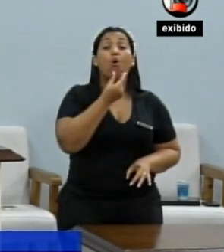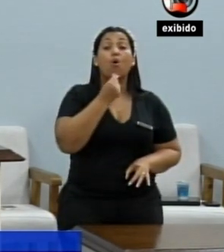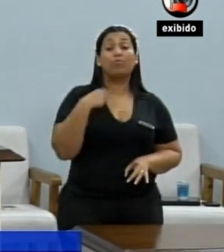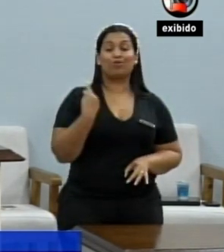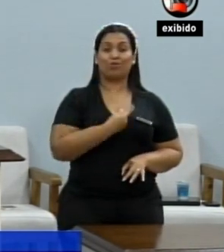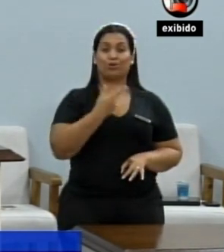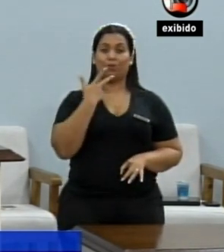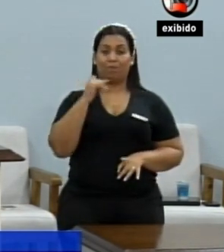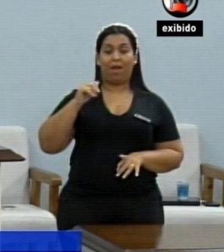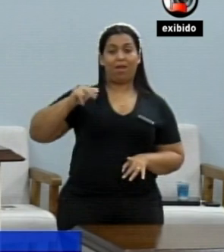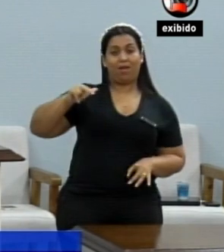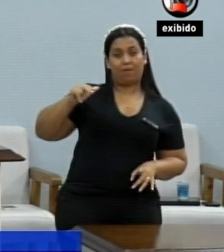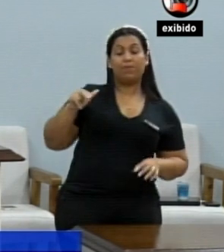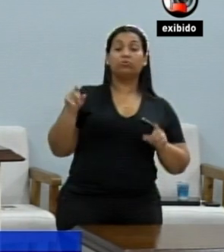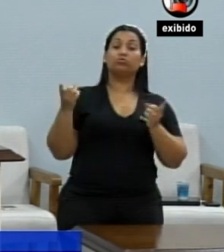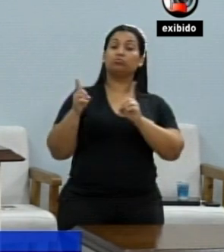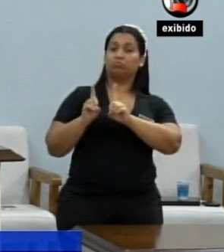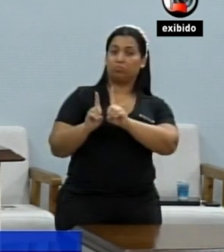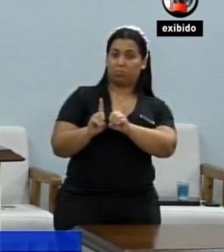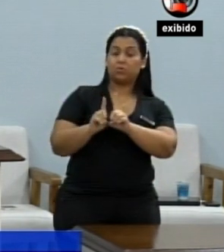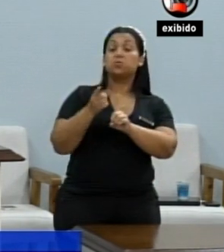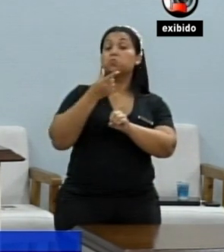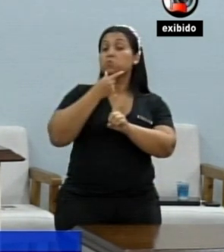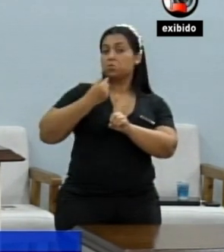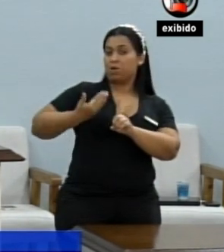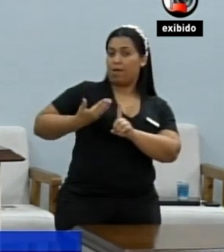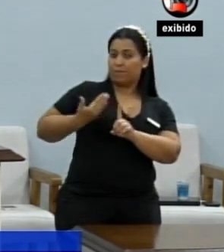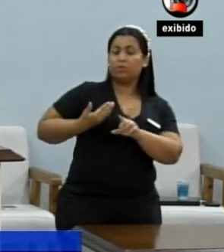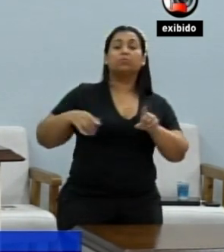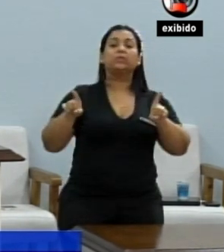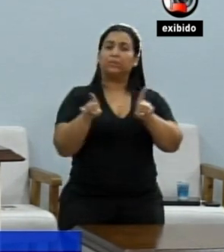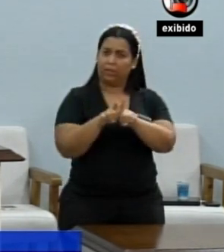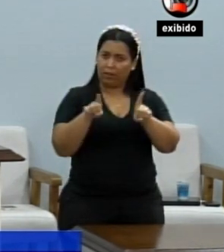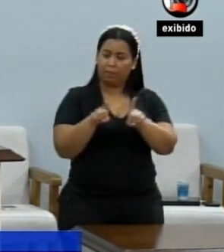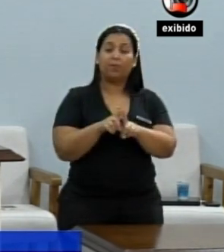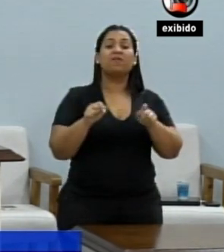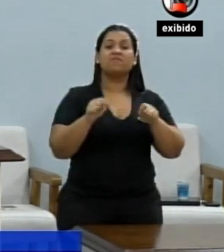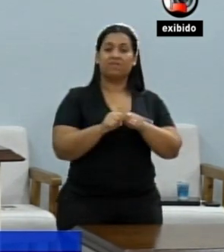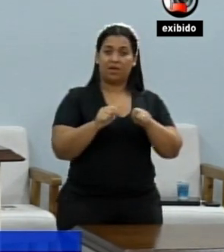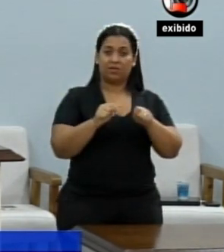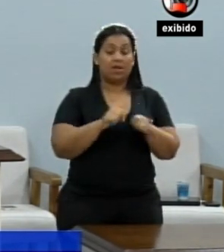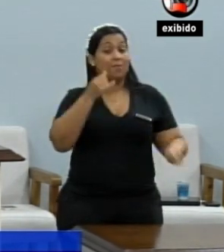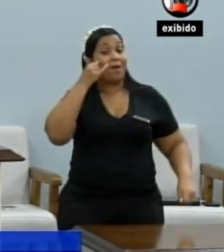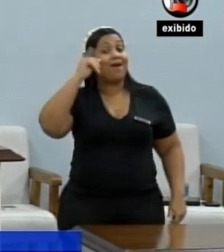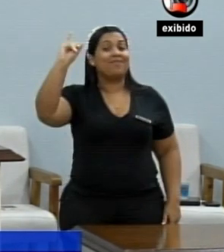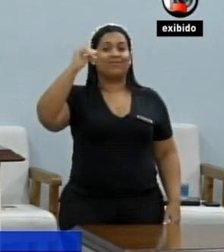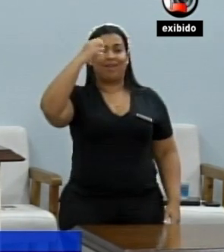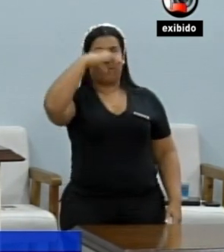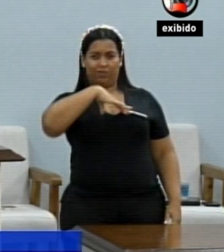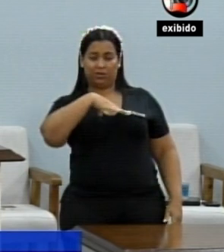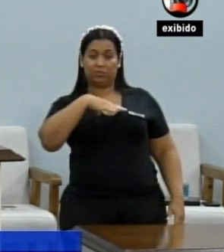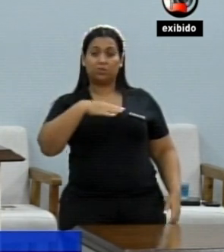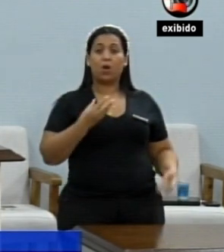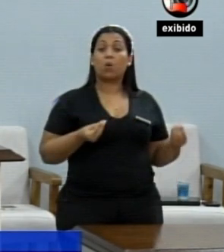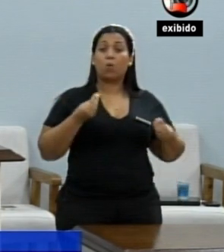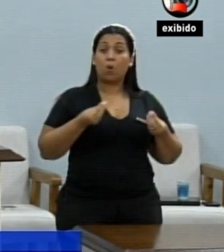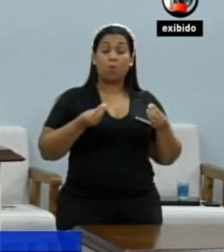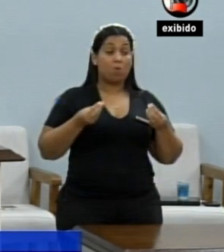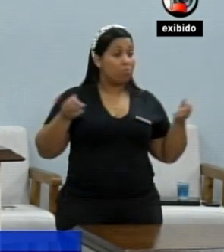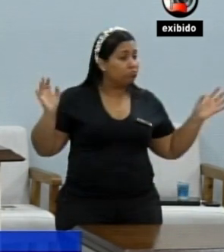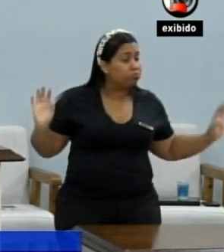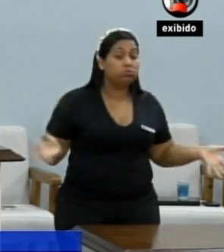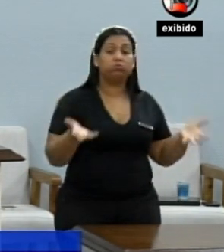pais, irmãos, parceiros e colegas, a também agirem contra a violência, promovendo o respeito